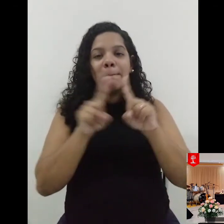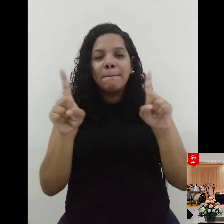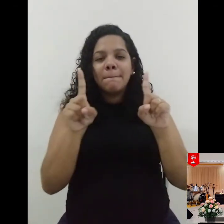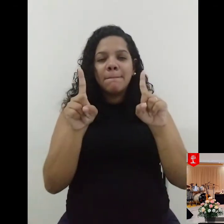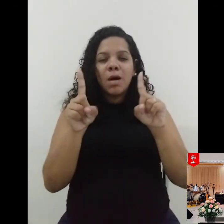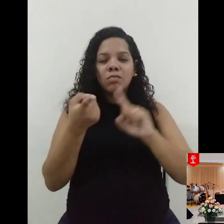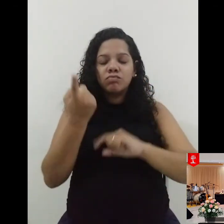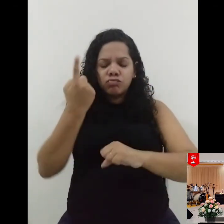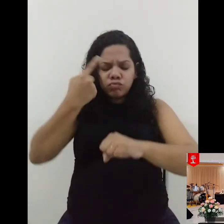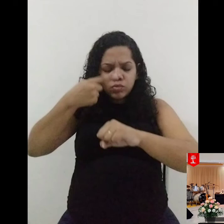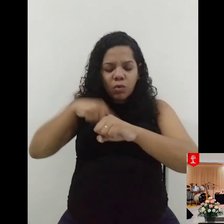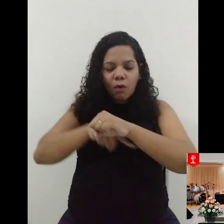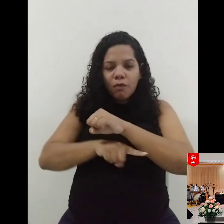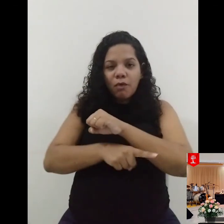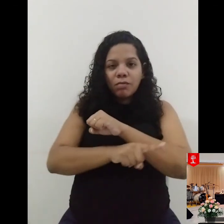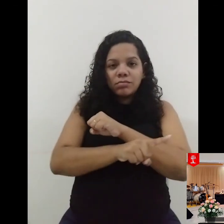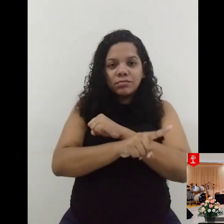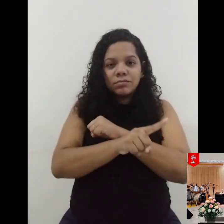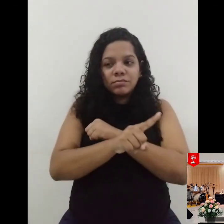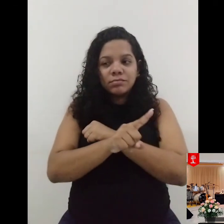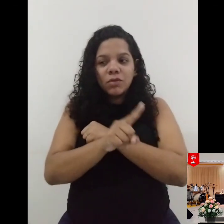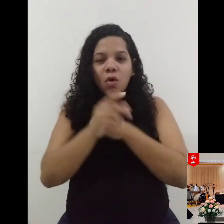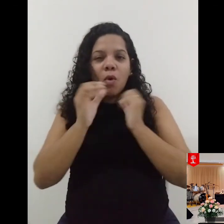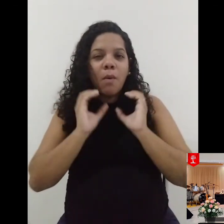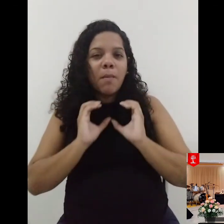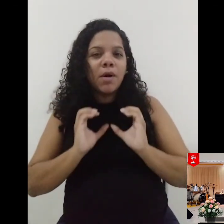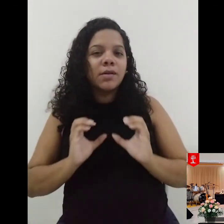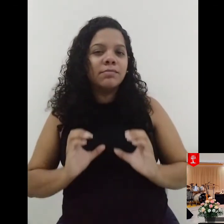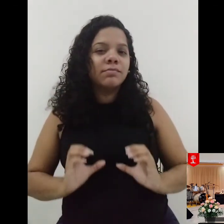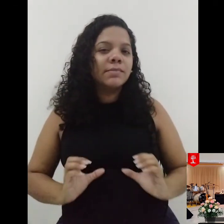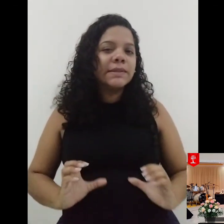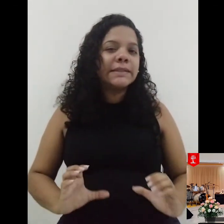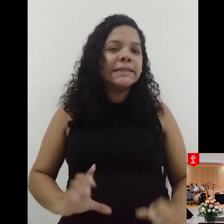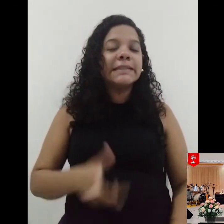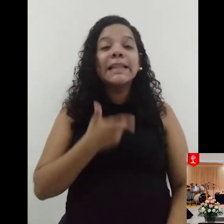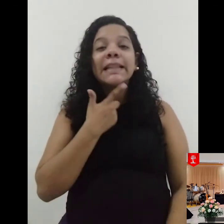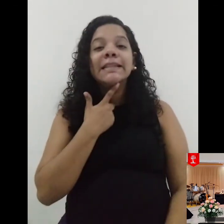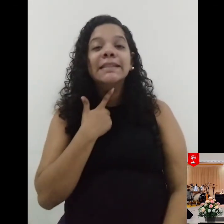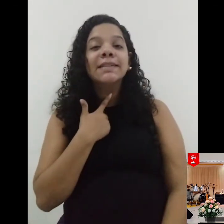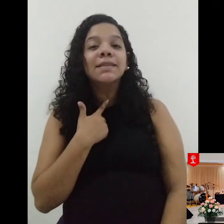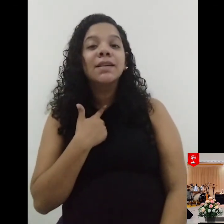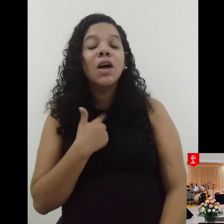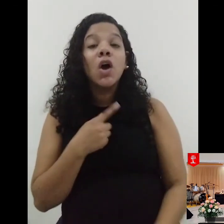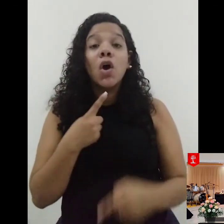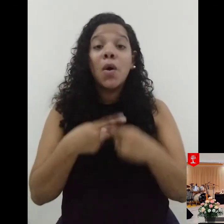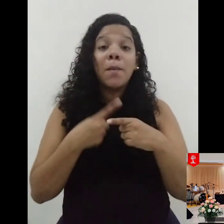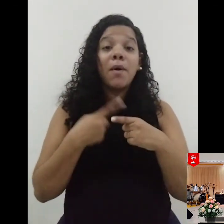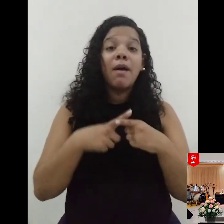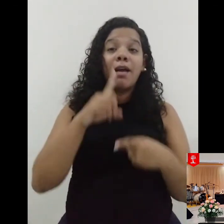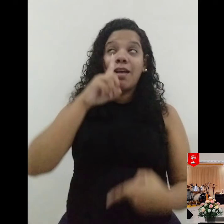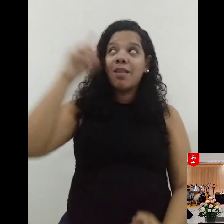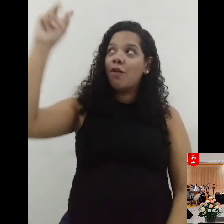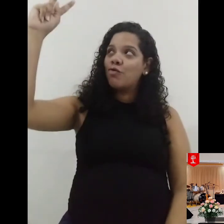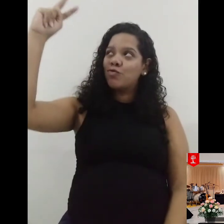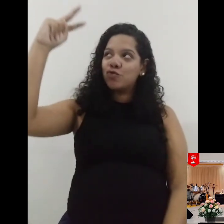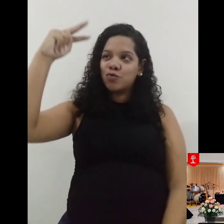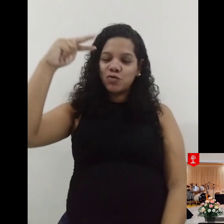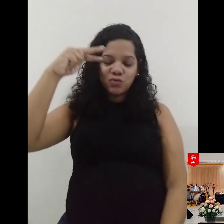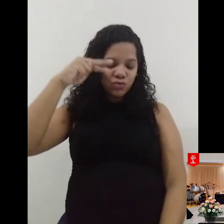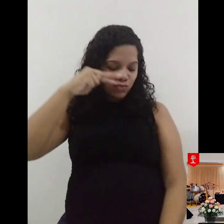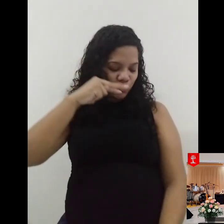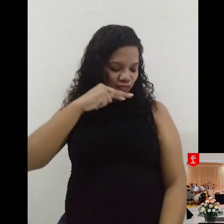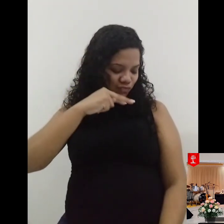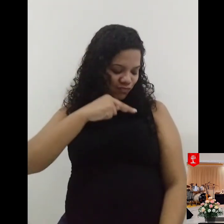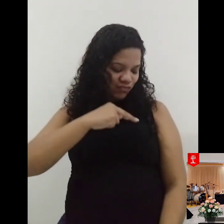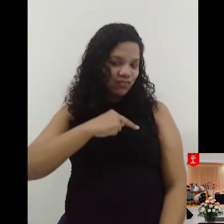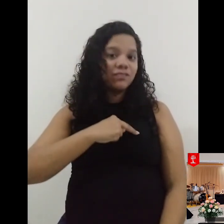Então, não ser ladrão era algo que Deus iria aprovar? Sim. Não ser corrupto